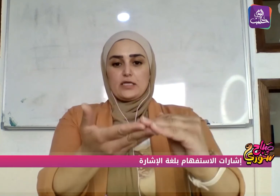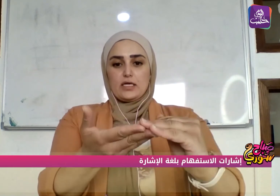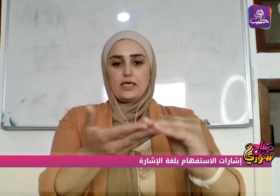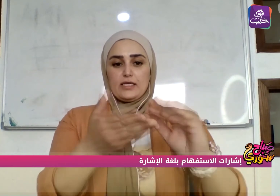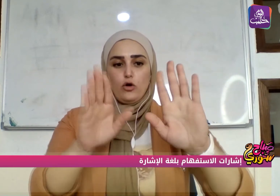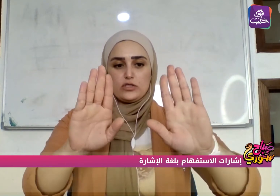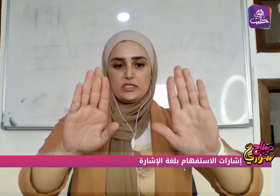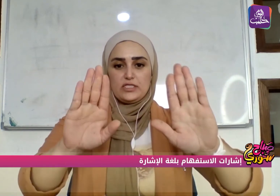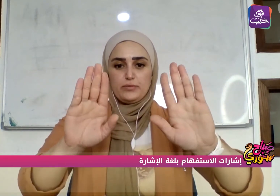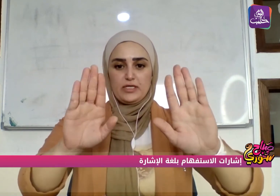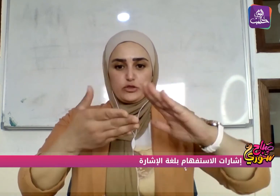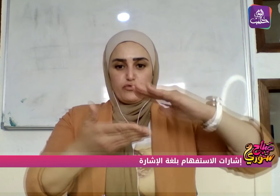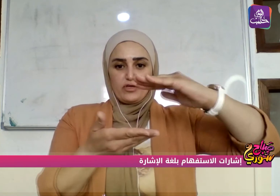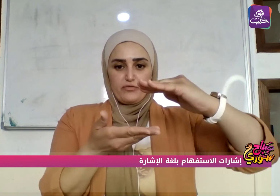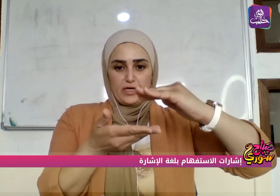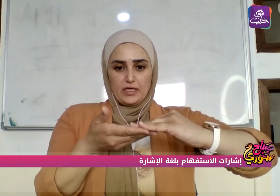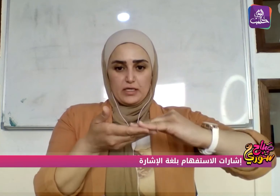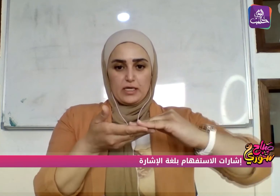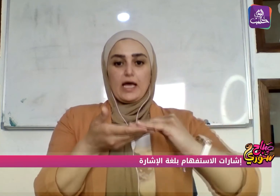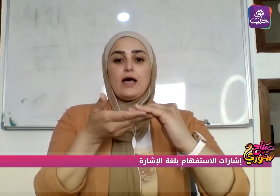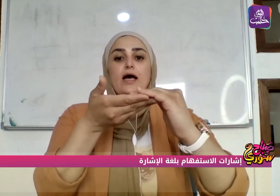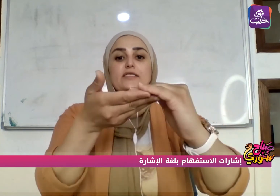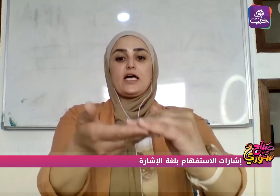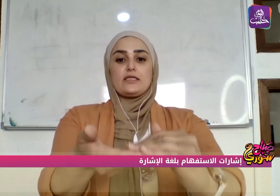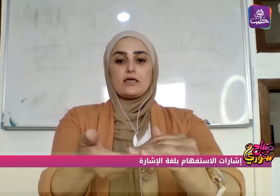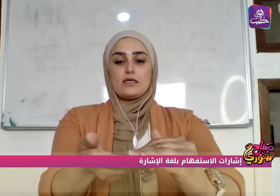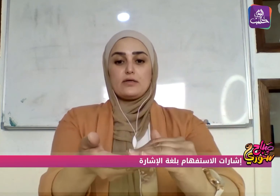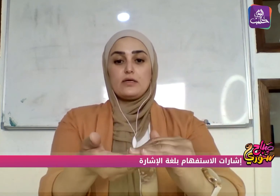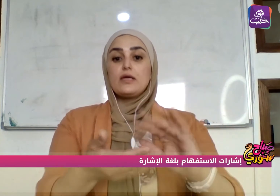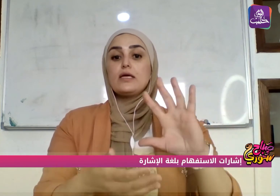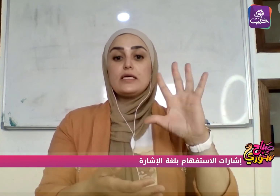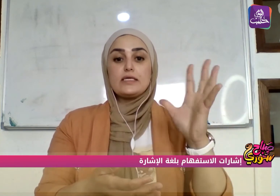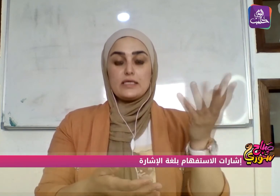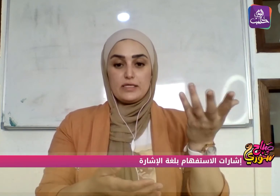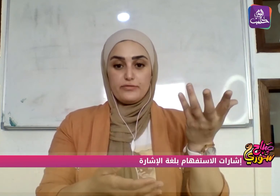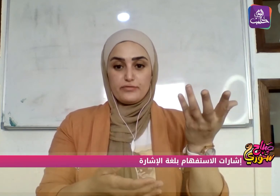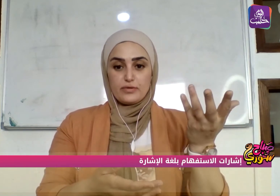أساعدك، يعني أحط إيدي بإيدك شوف كيف هيك أساعدك، كيف